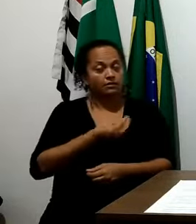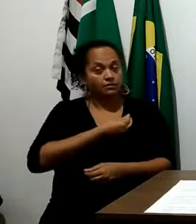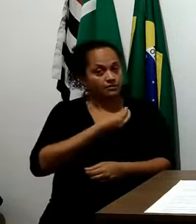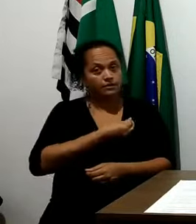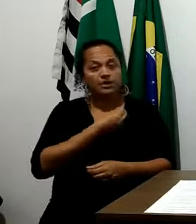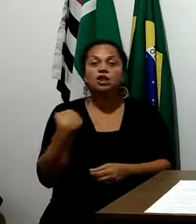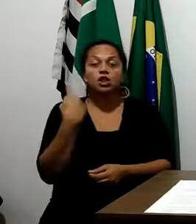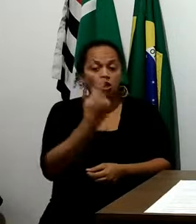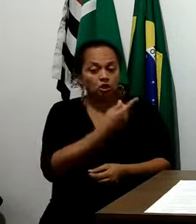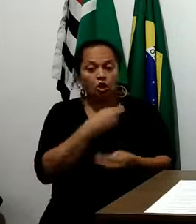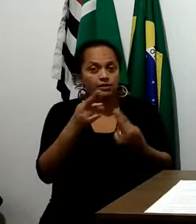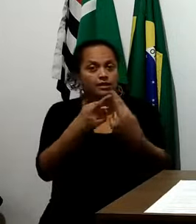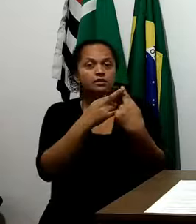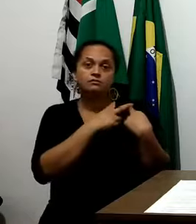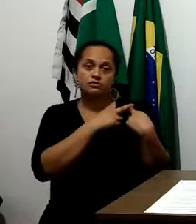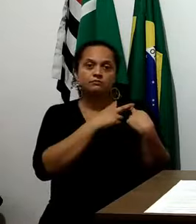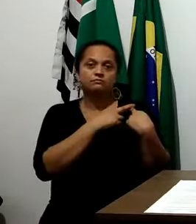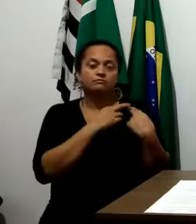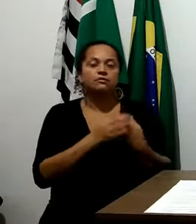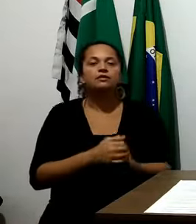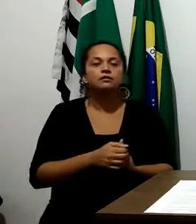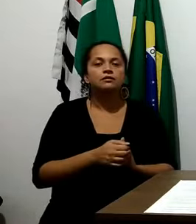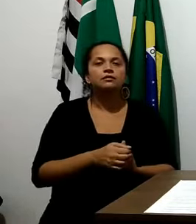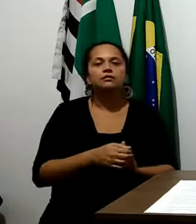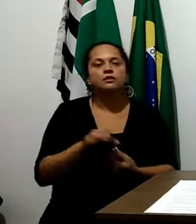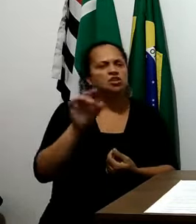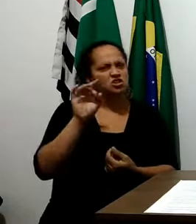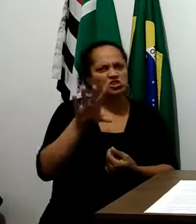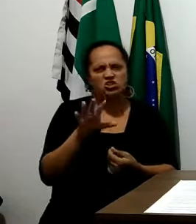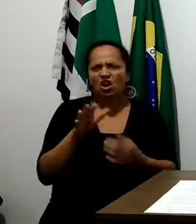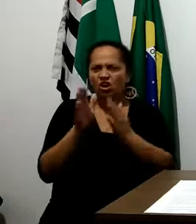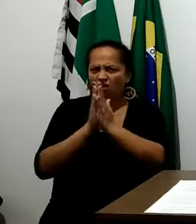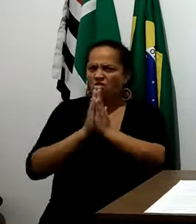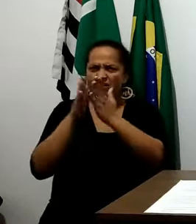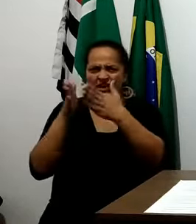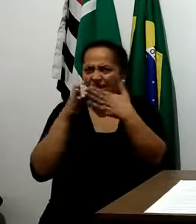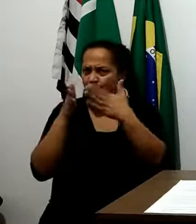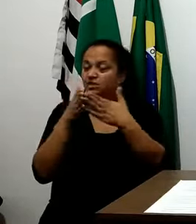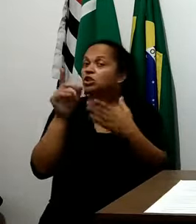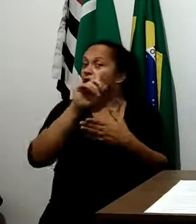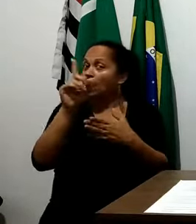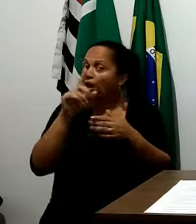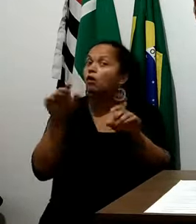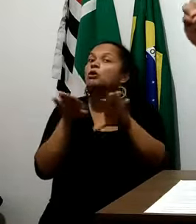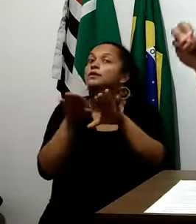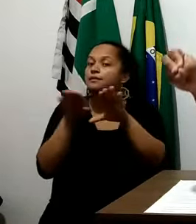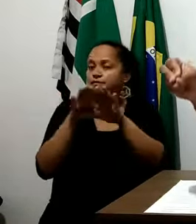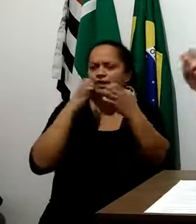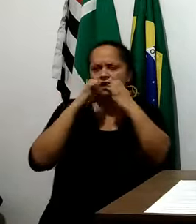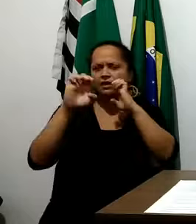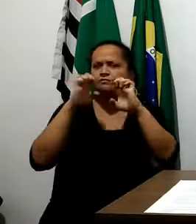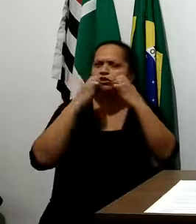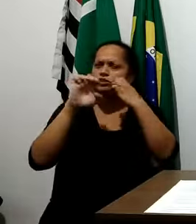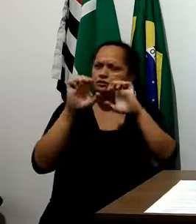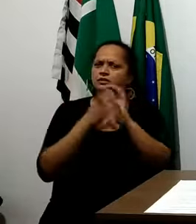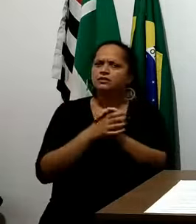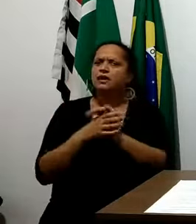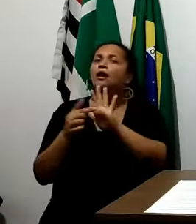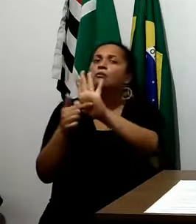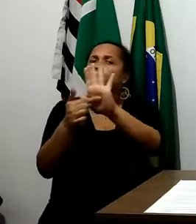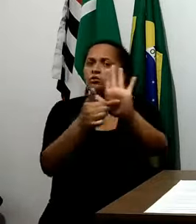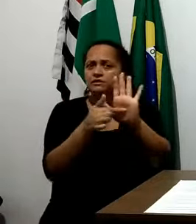uma responsabilidade nossa também. Não só interceder, mas levar aquilo que pode levar uma mudança. O